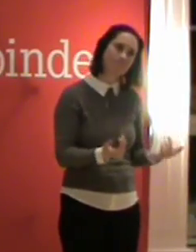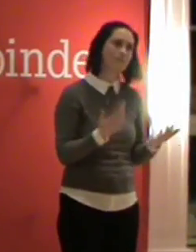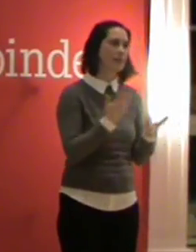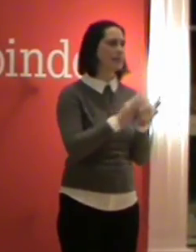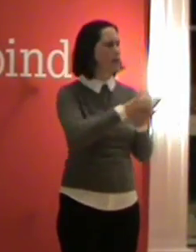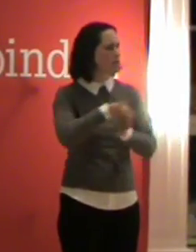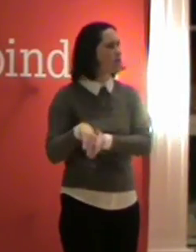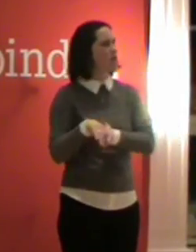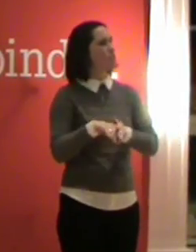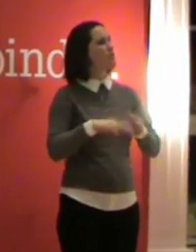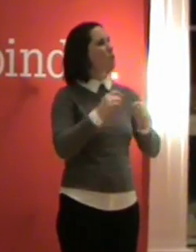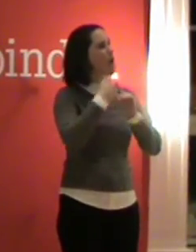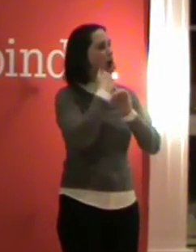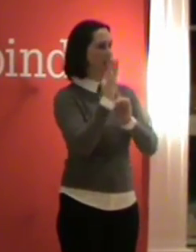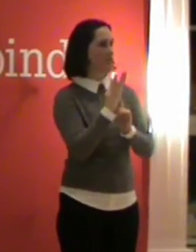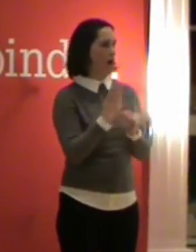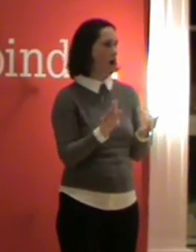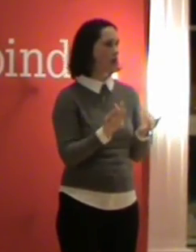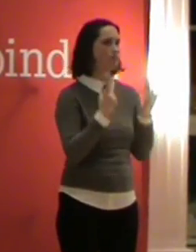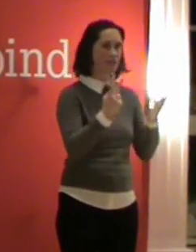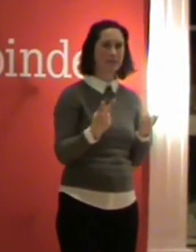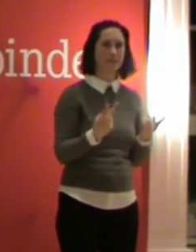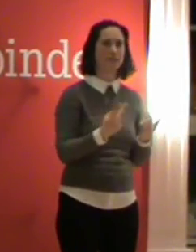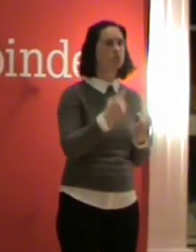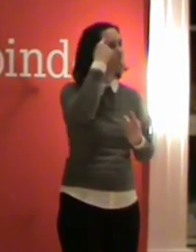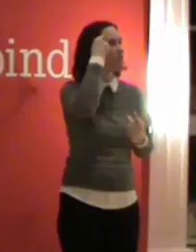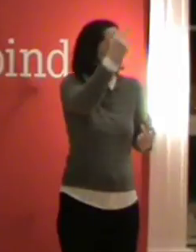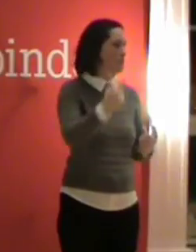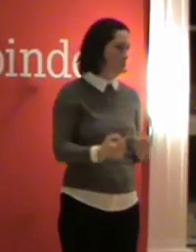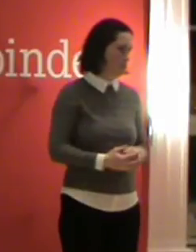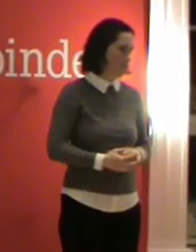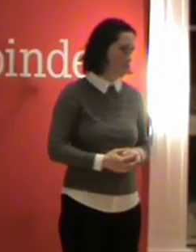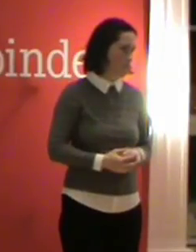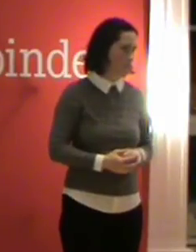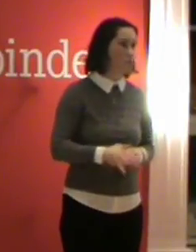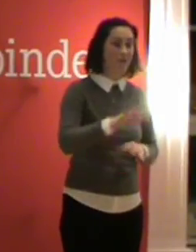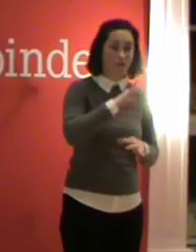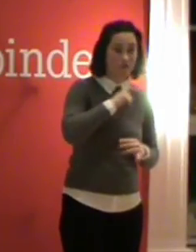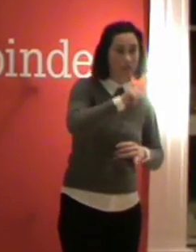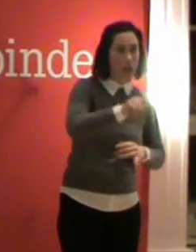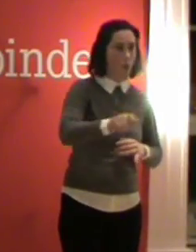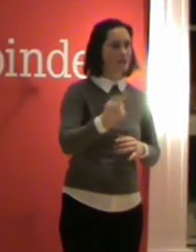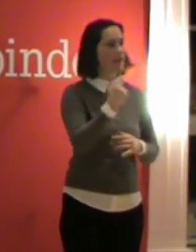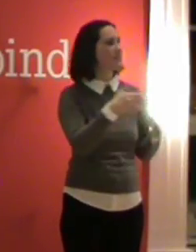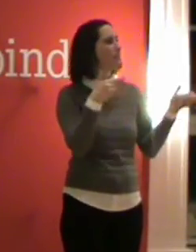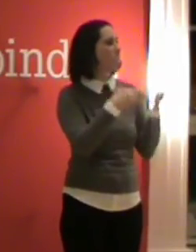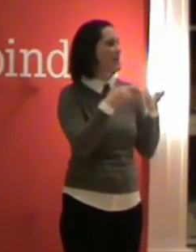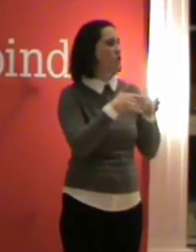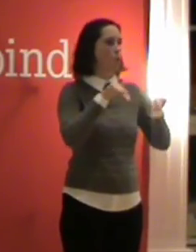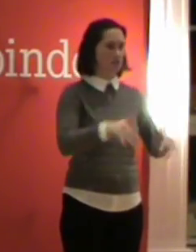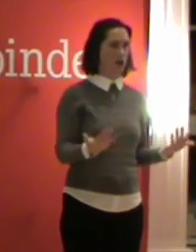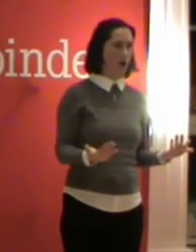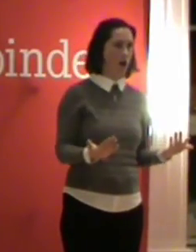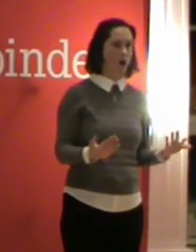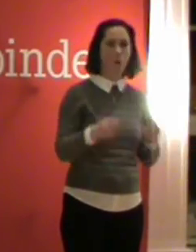solcher Faktoren im Alltag des Lebens von vielen Menschen bewusst werden. Und viele dieser Menschen, die mit Behinderungen ihren Alltag